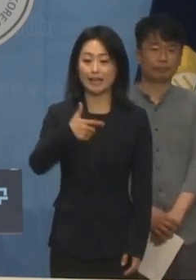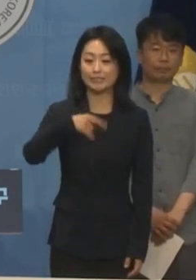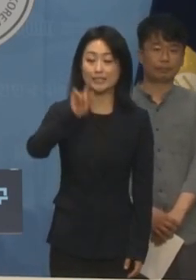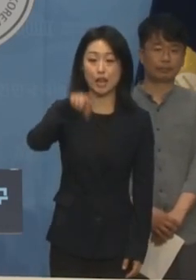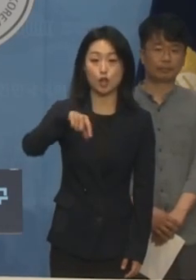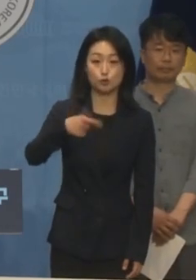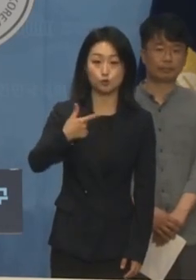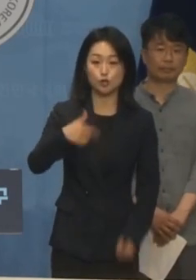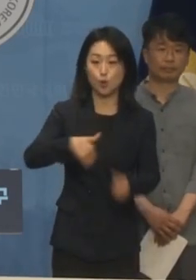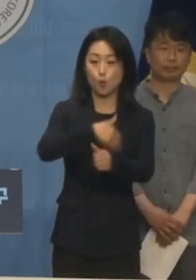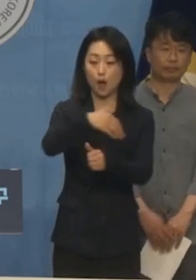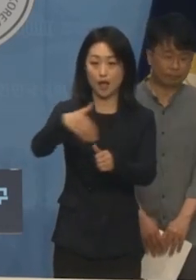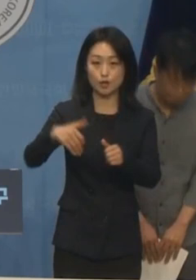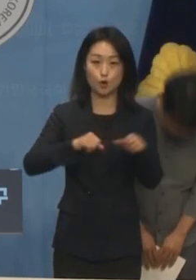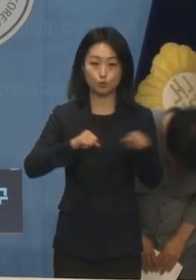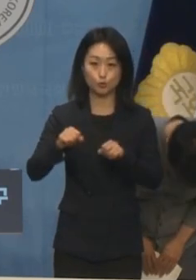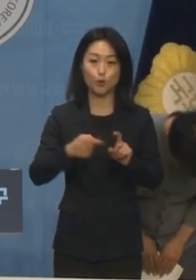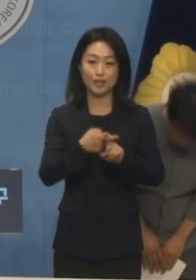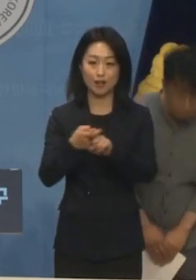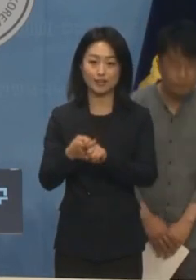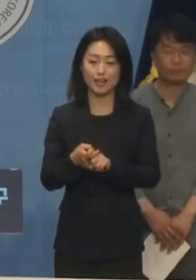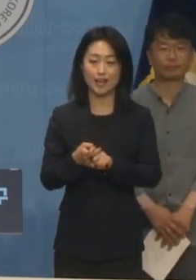안재훈 환경운동연합 처장님,